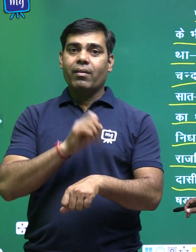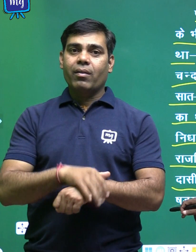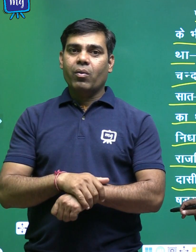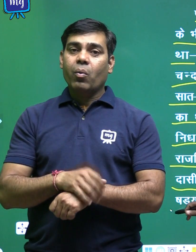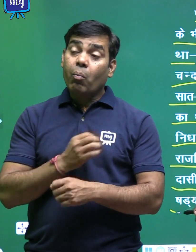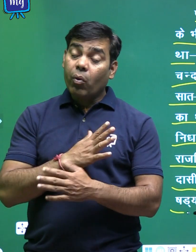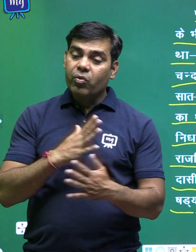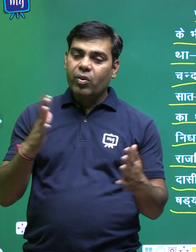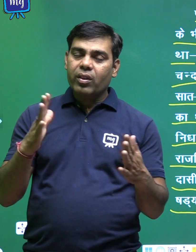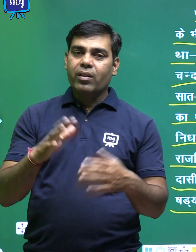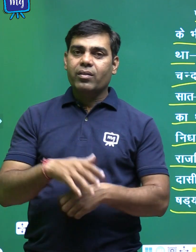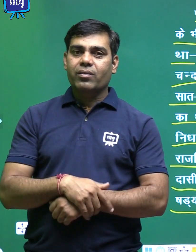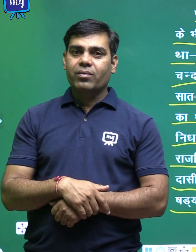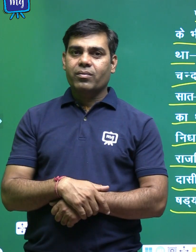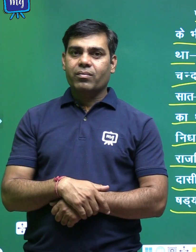भयंकर